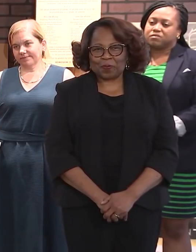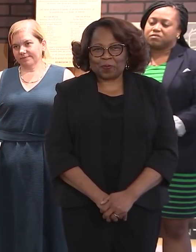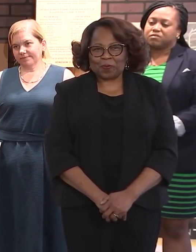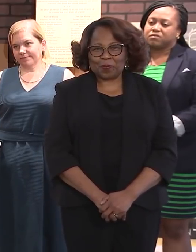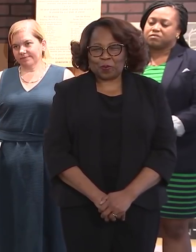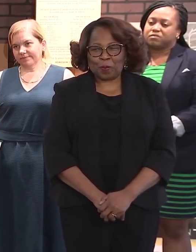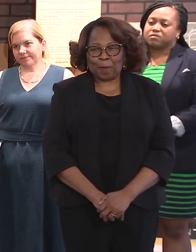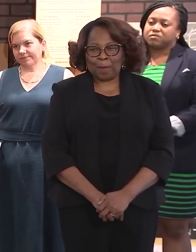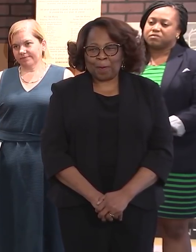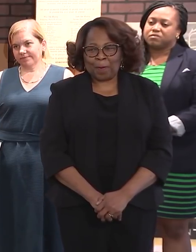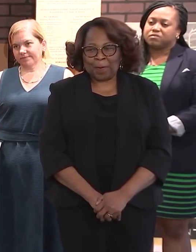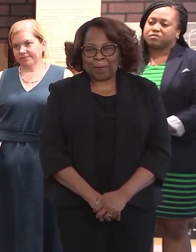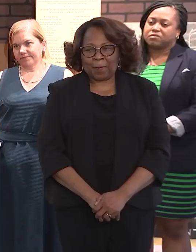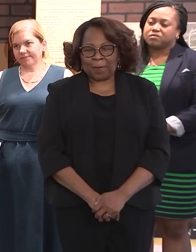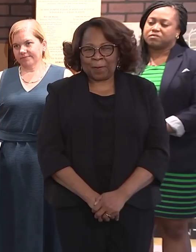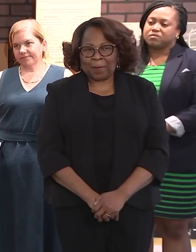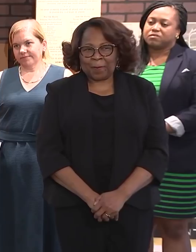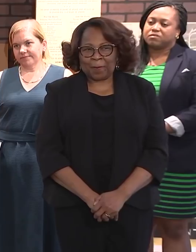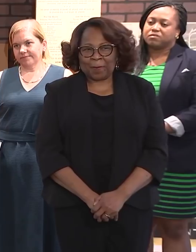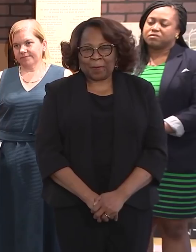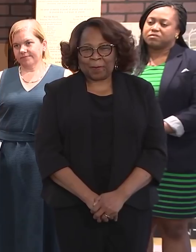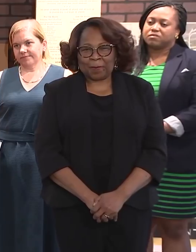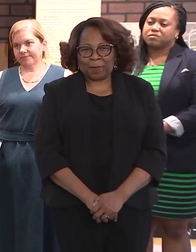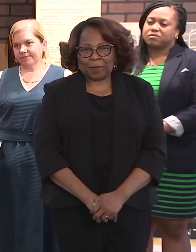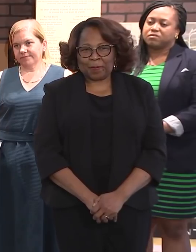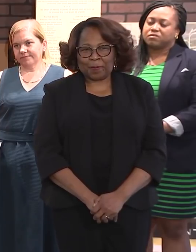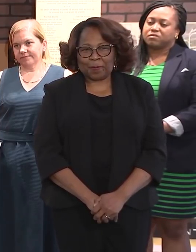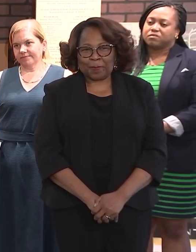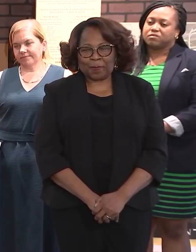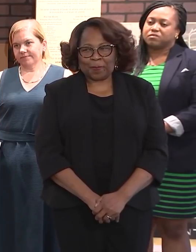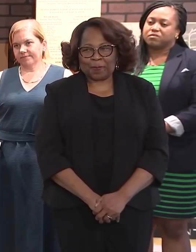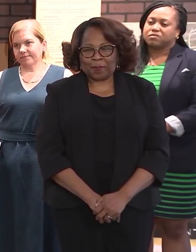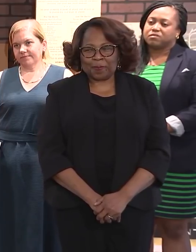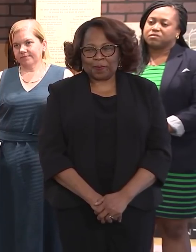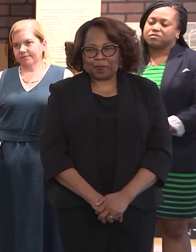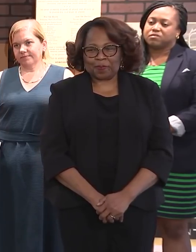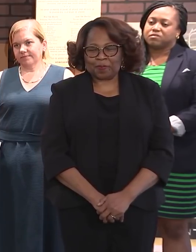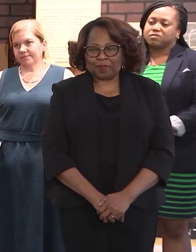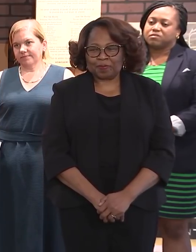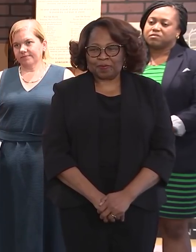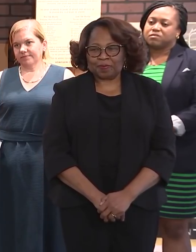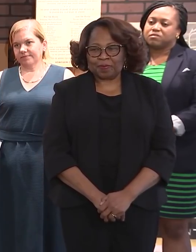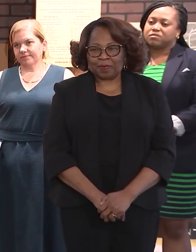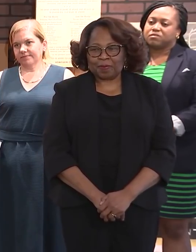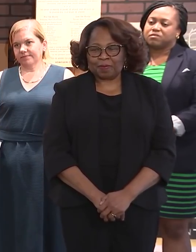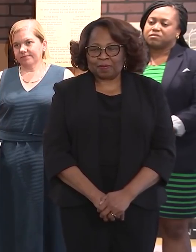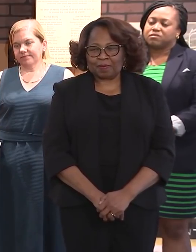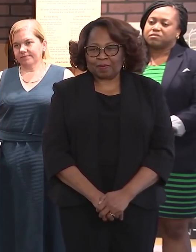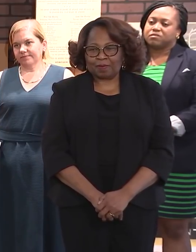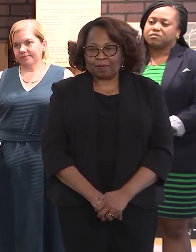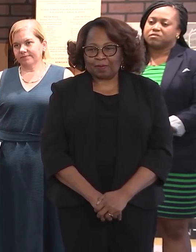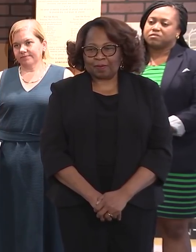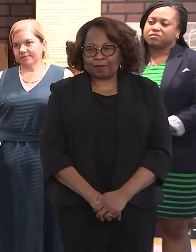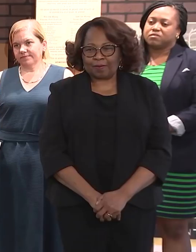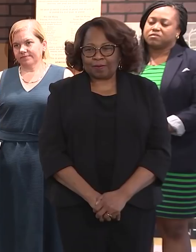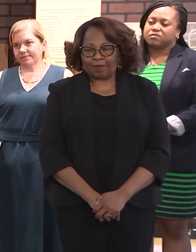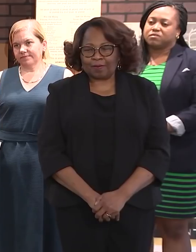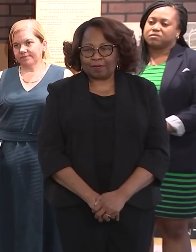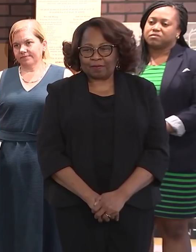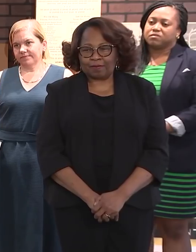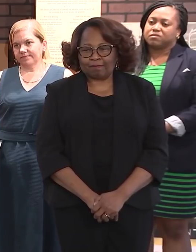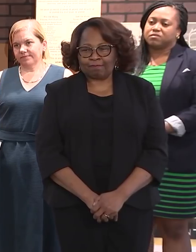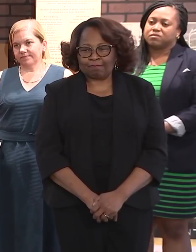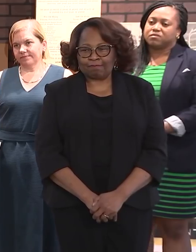por eso que la ciudad de Chicago está declarando el racismo como una crisis de salud pública y redoblando las